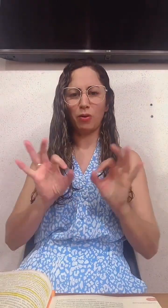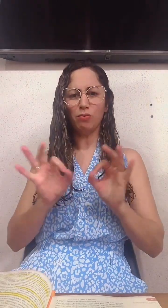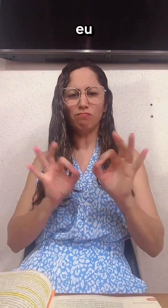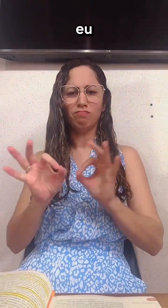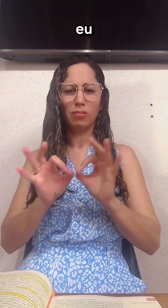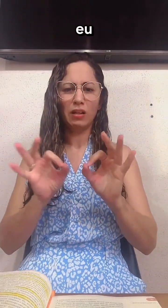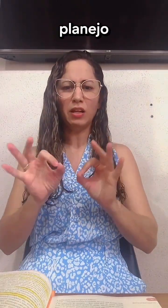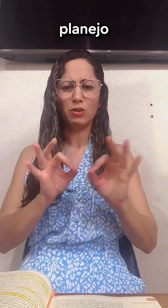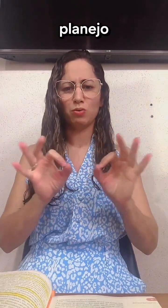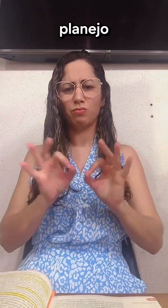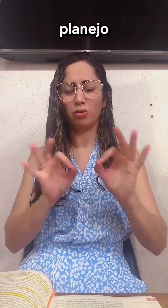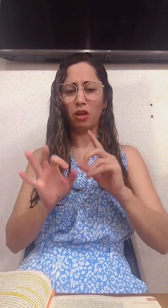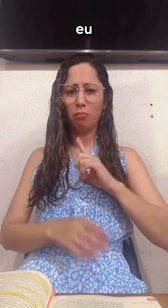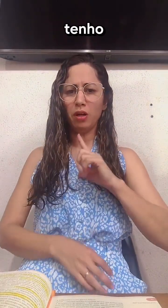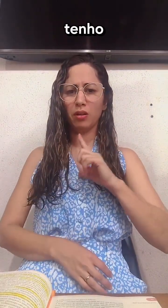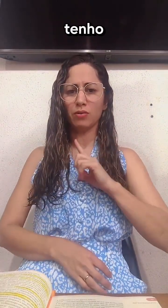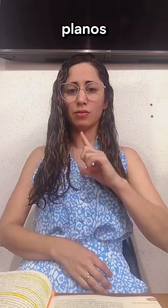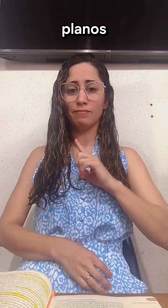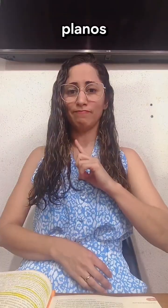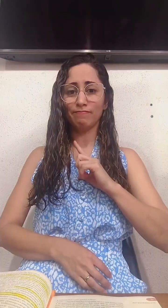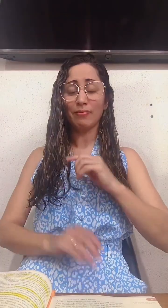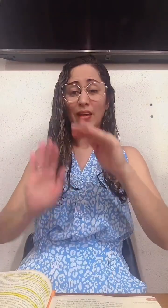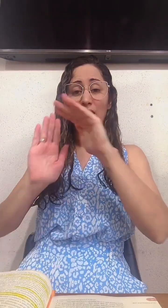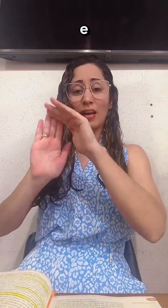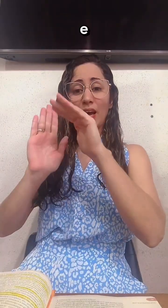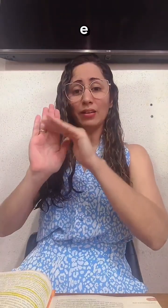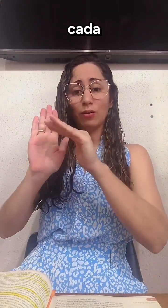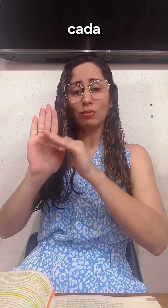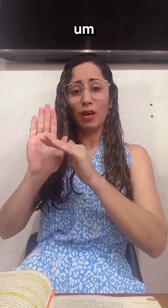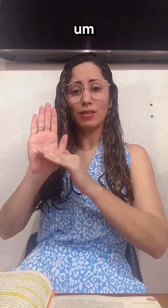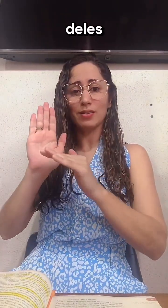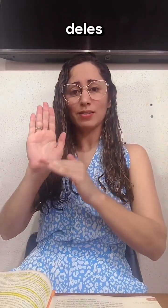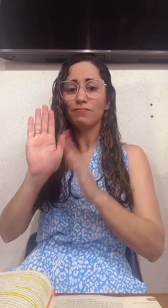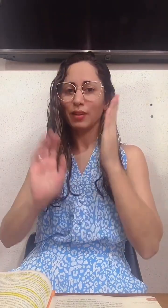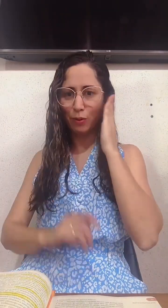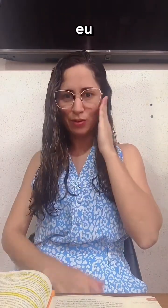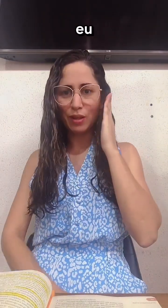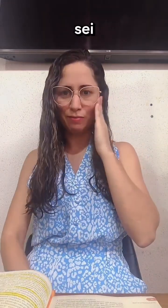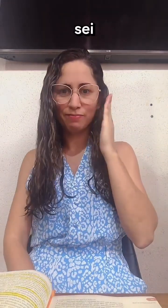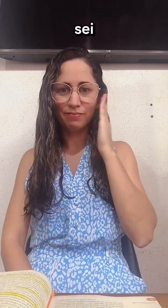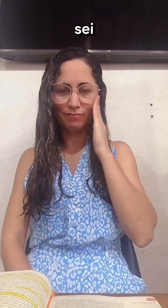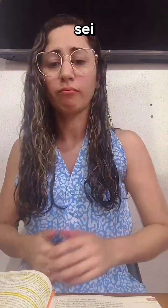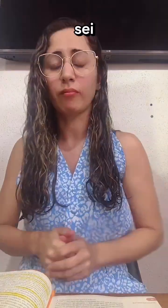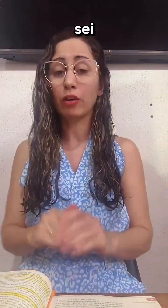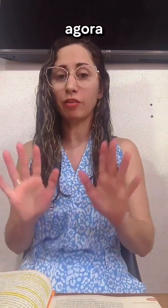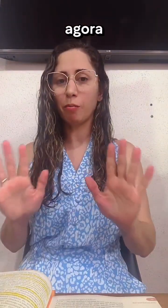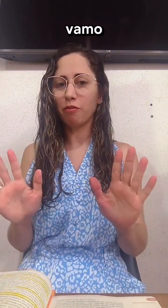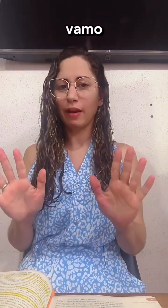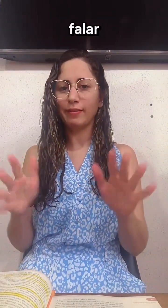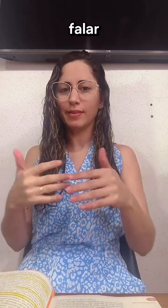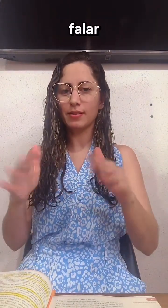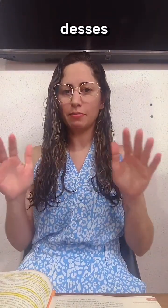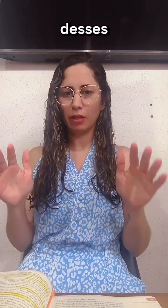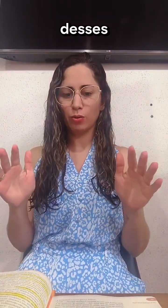eu planejo, eu tenho planos. E cada um deles, eu sei. Agora, vamos falar desses